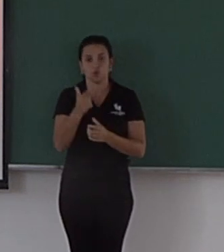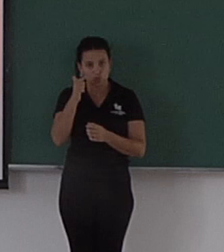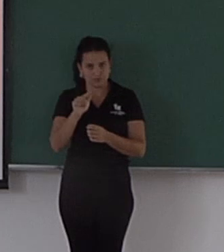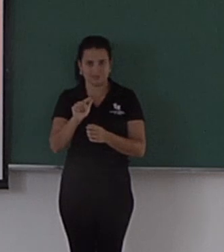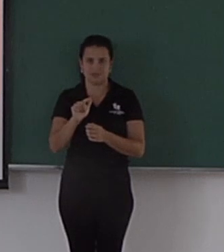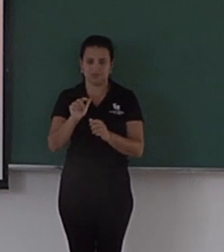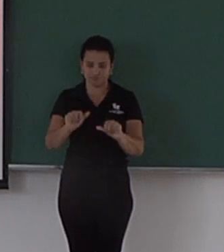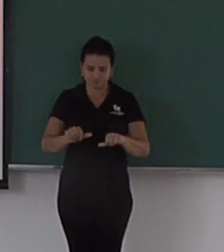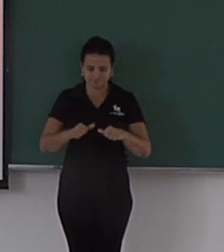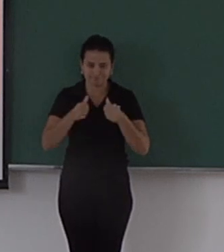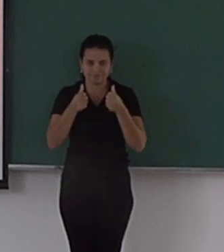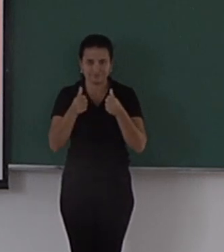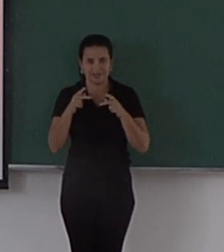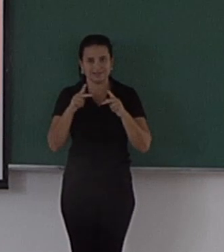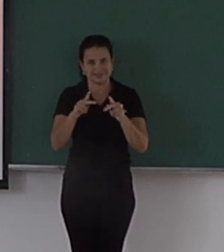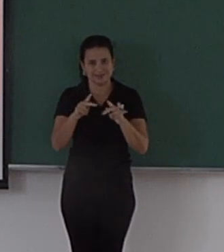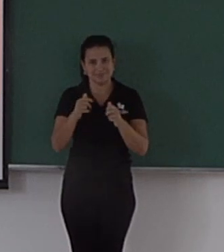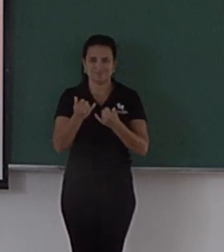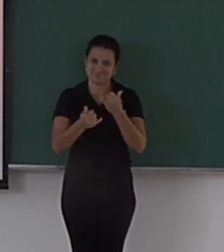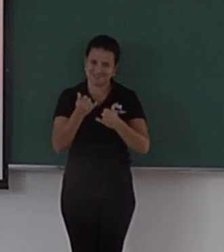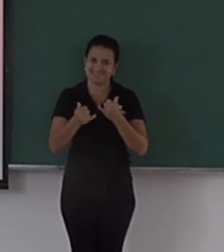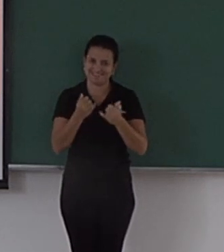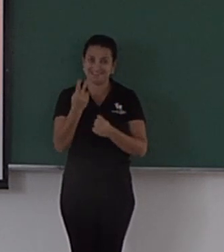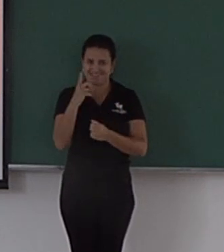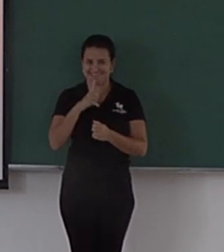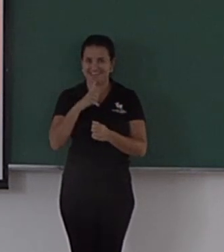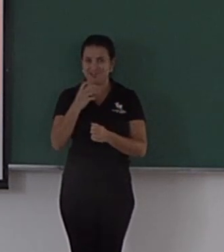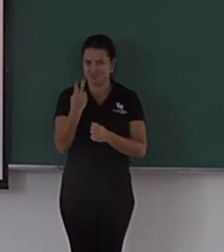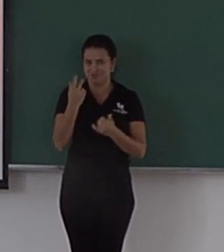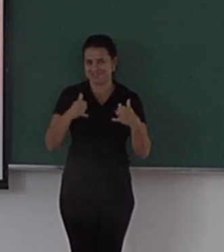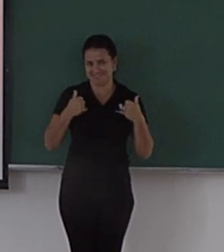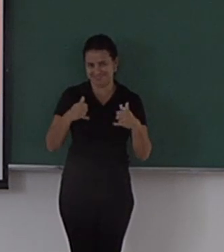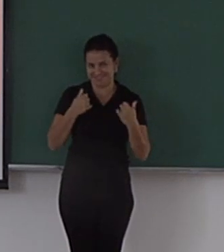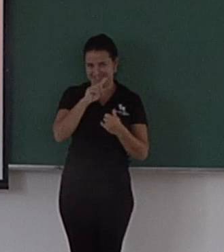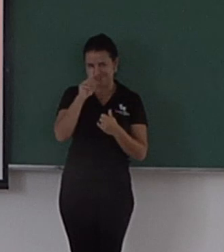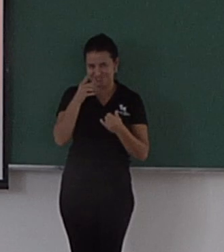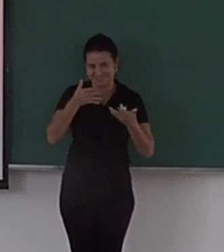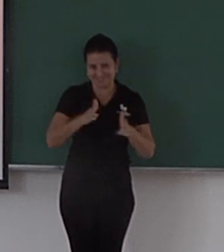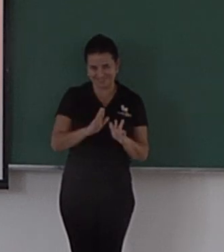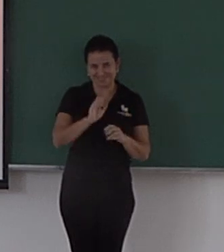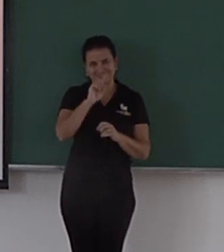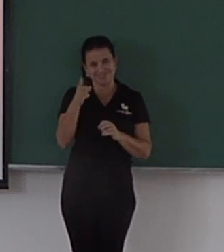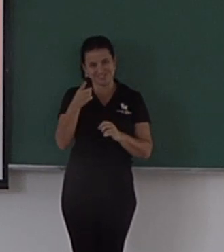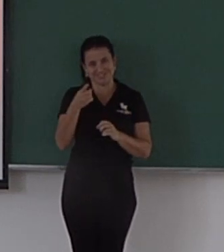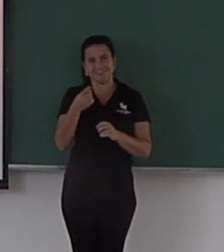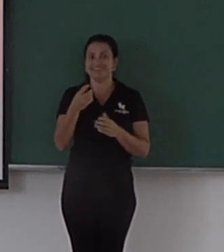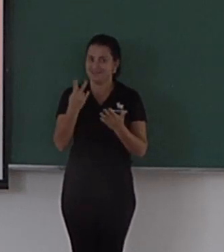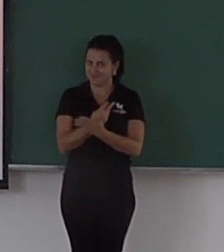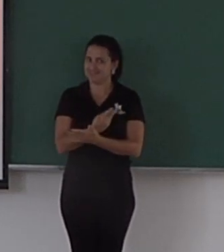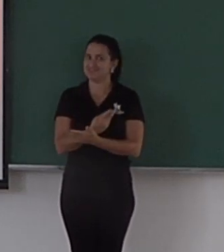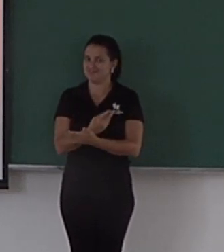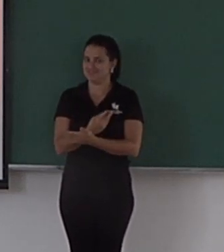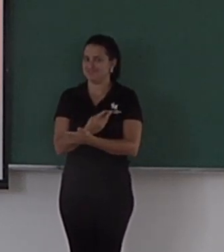sempre brinca com a gente assim, ela fala que faz 2 aniversários, o dia que ela nasceu e depois o dia que ela queimou, né? Porque como ela é